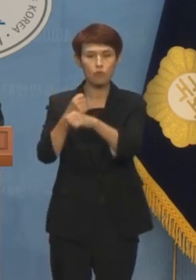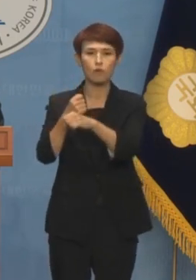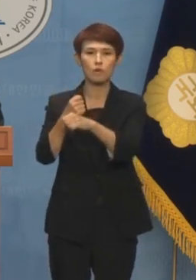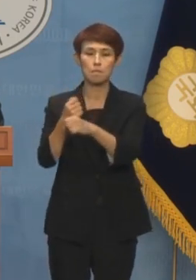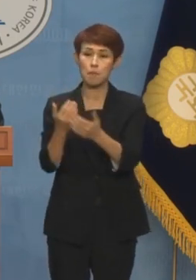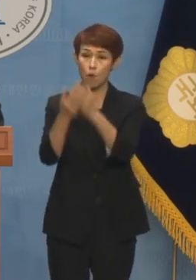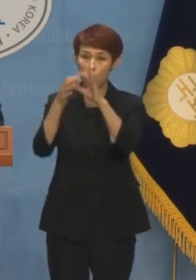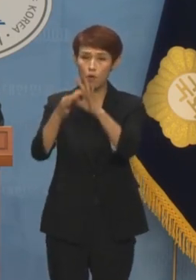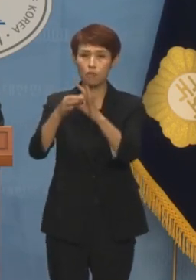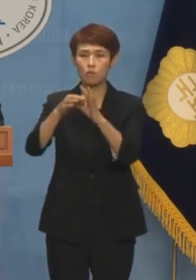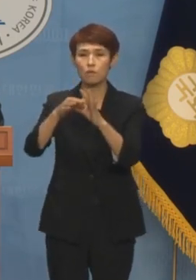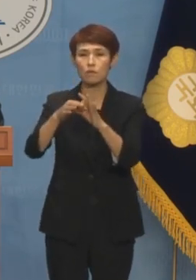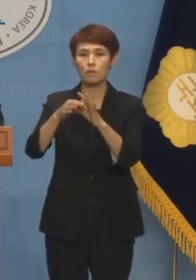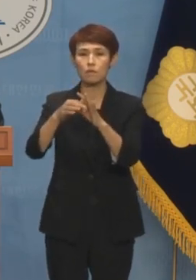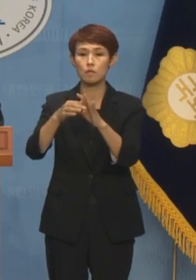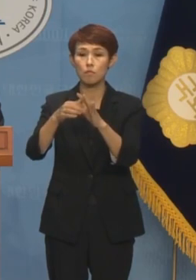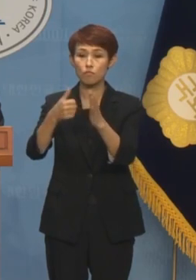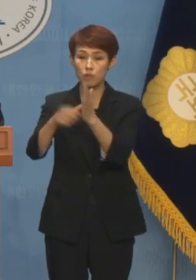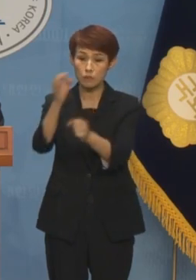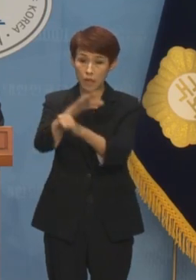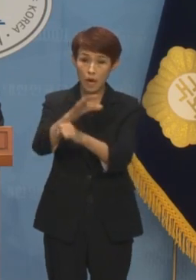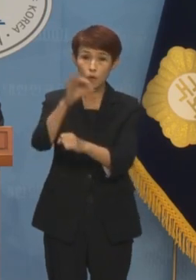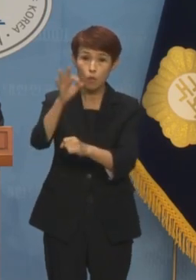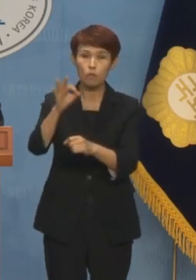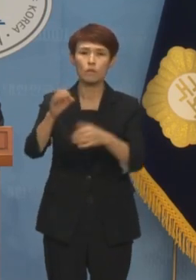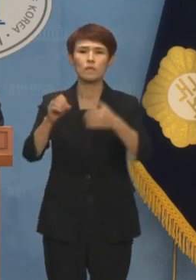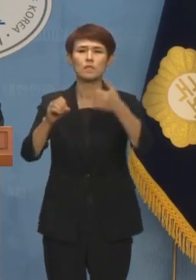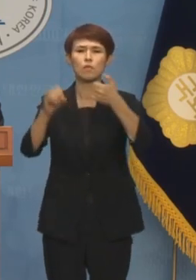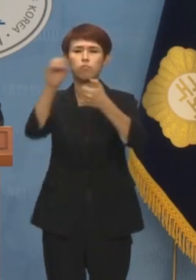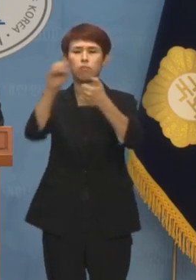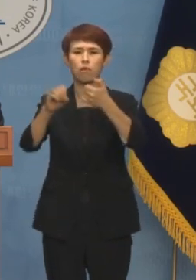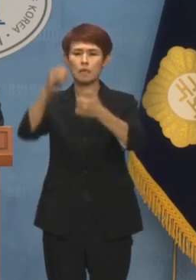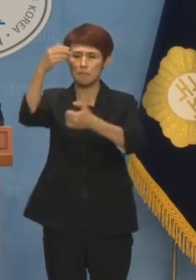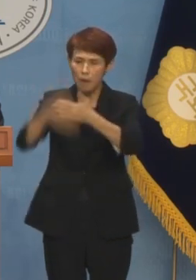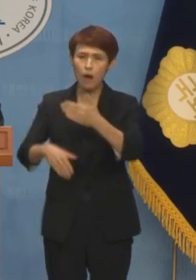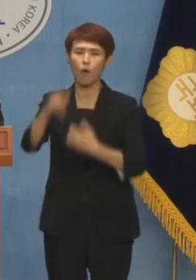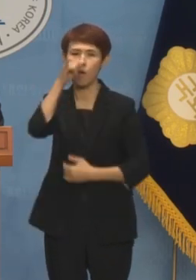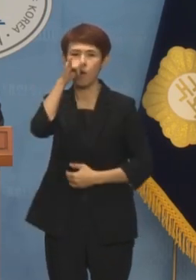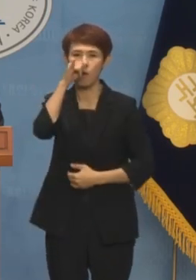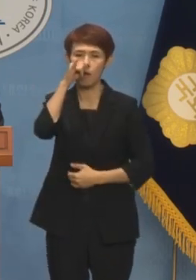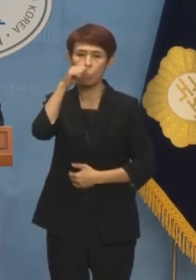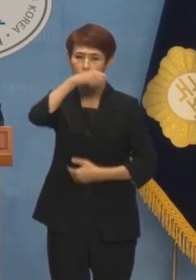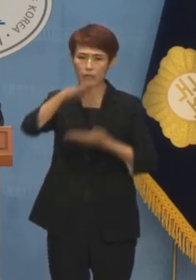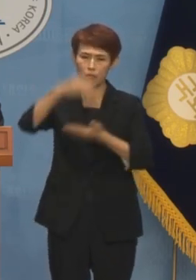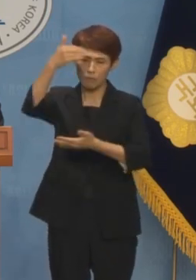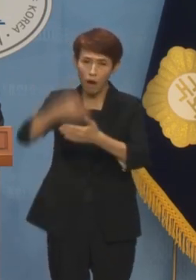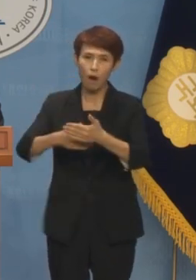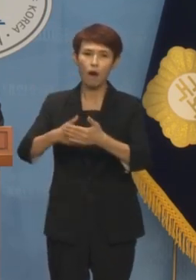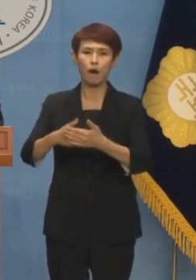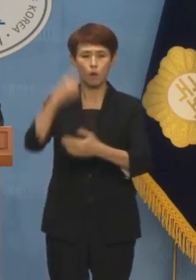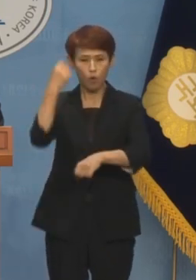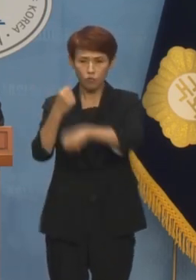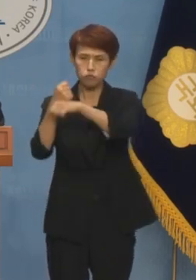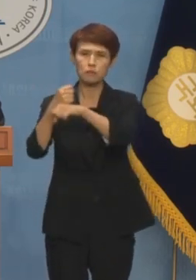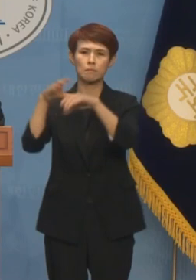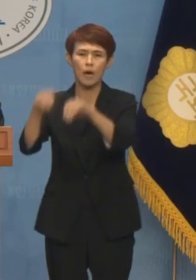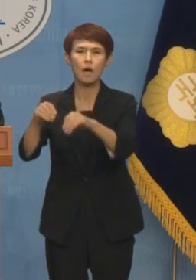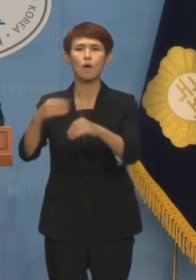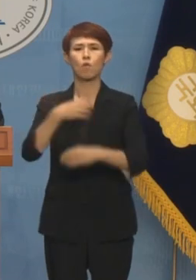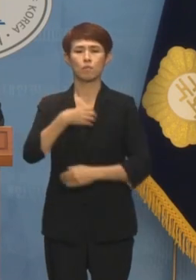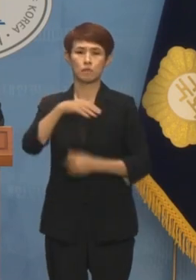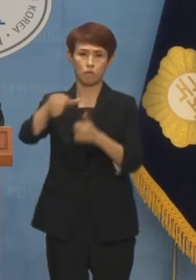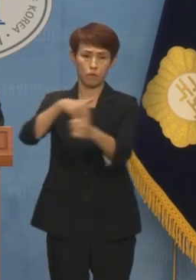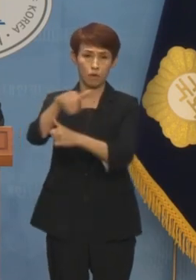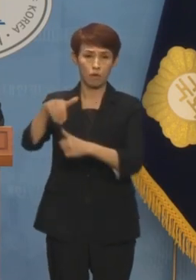구입비가 50%나 감소했고 진행 중인 연구마저 중단해야 할 위기에 처했습니다.